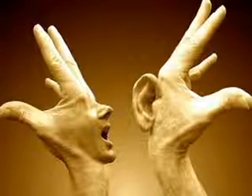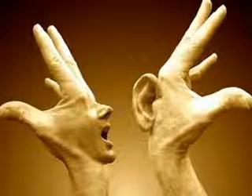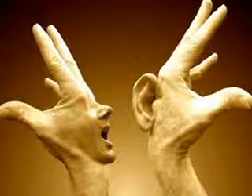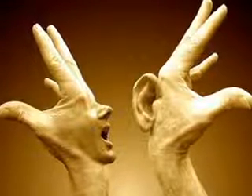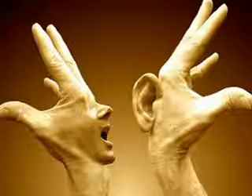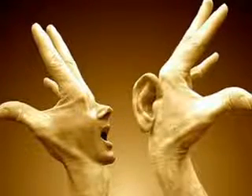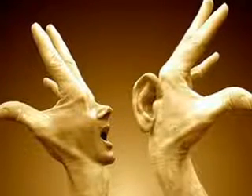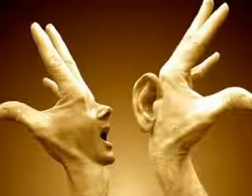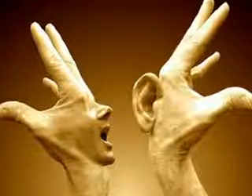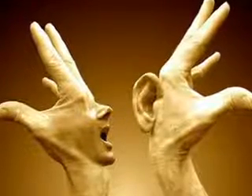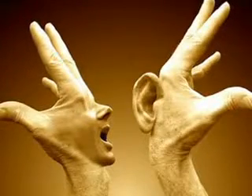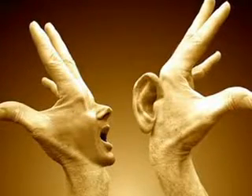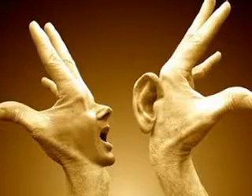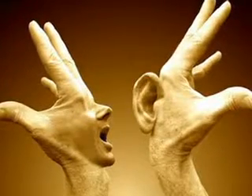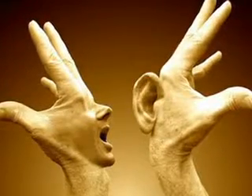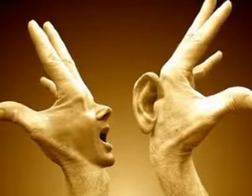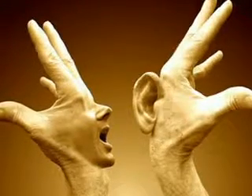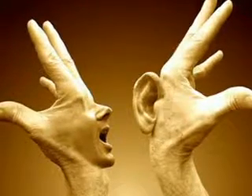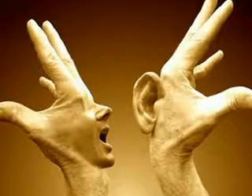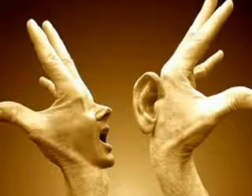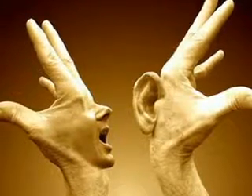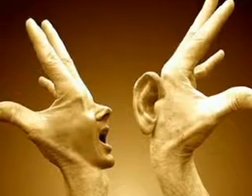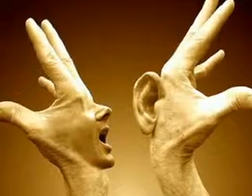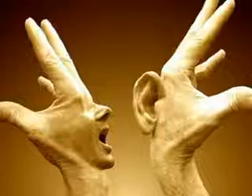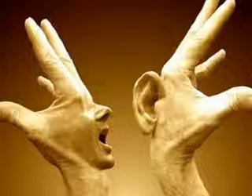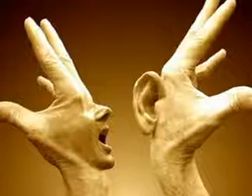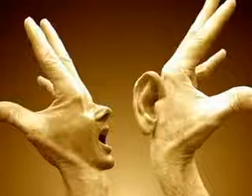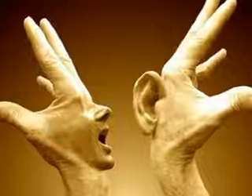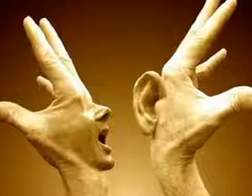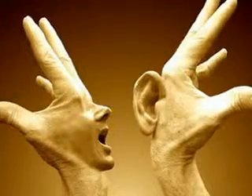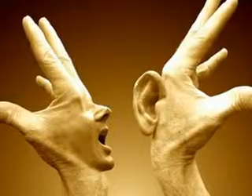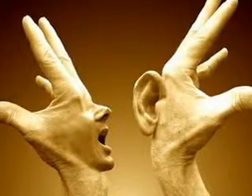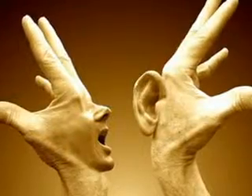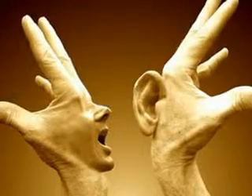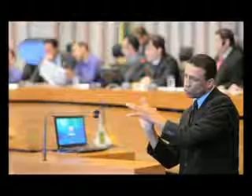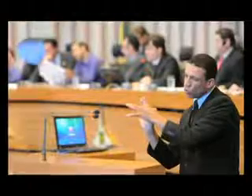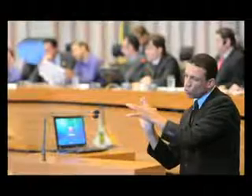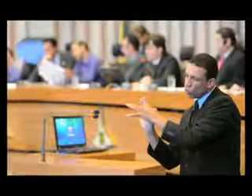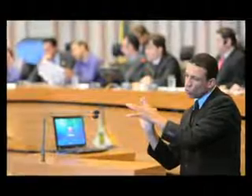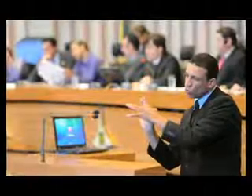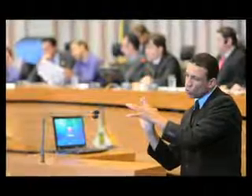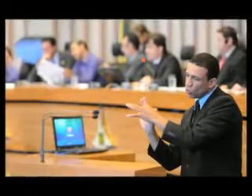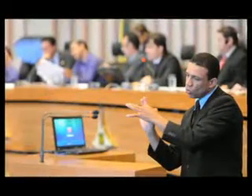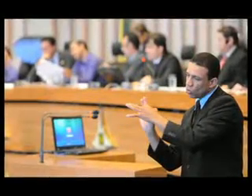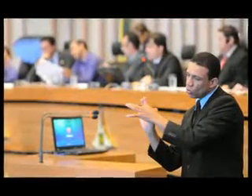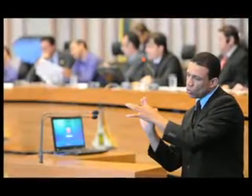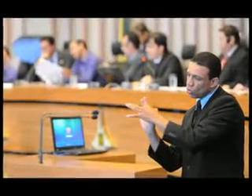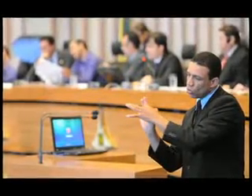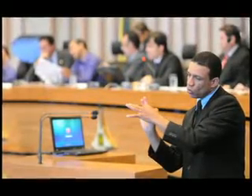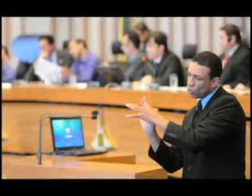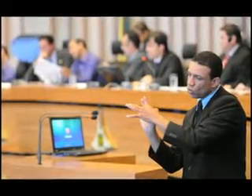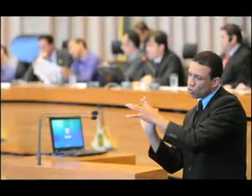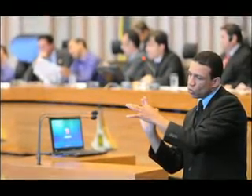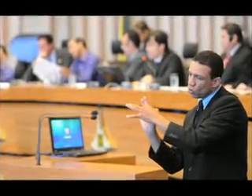especializações e as graduações devidas. E qual a importância para as pessoas estarem procurando o curso e aprendendo a língua de